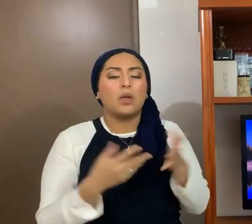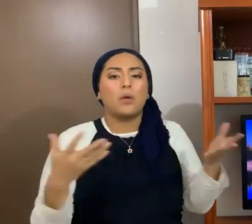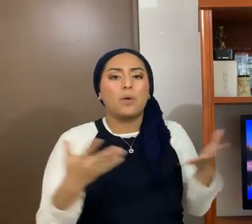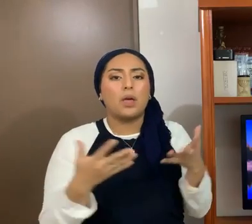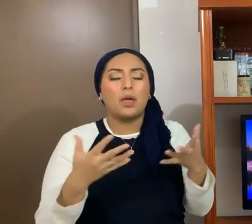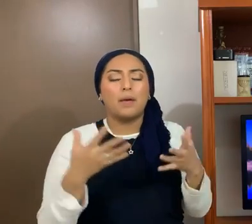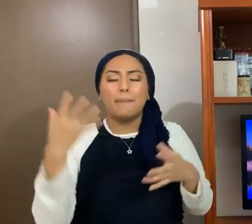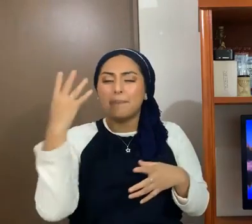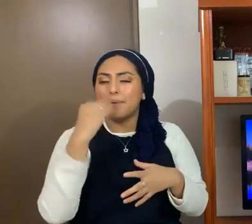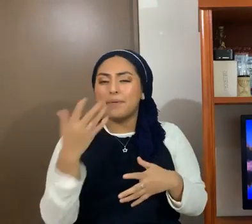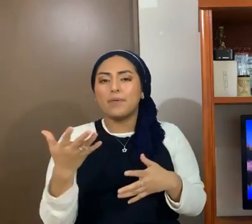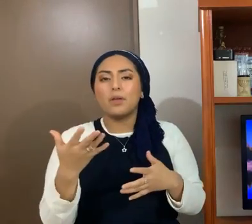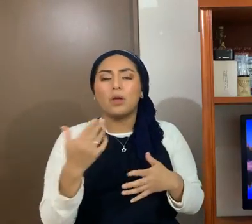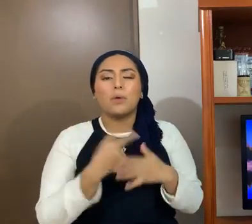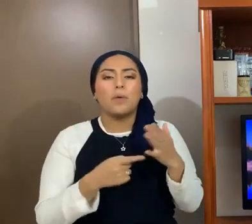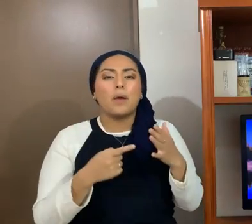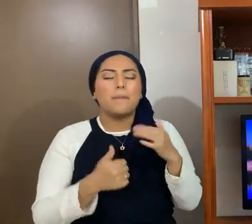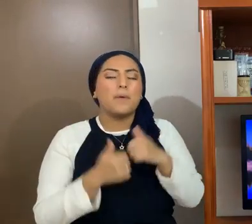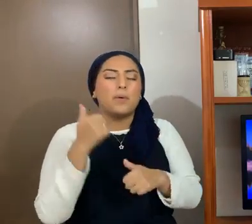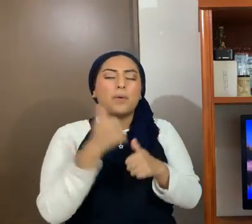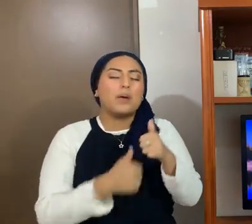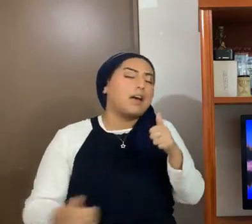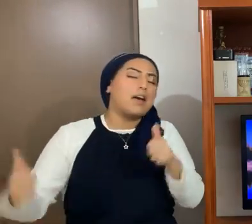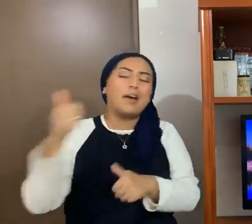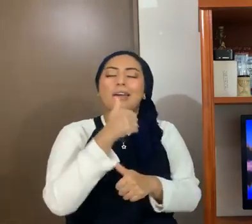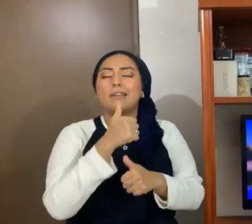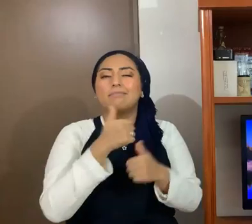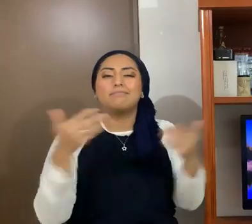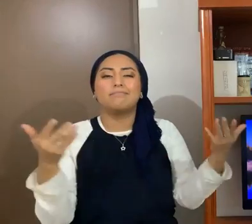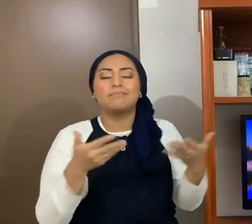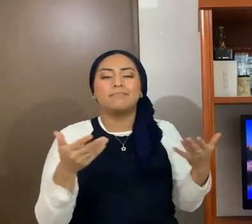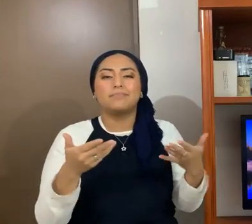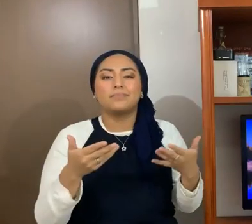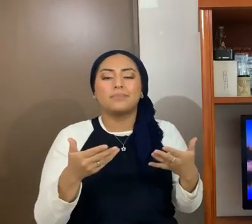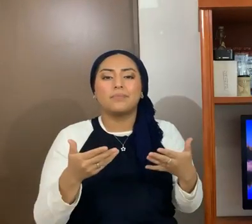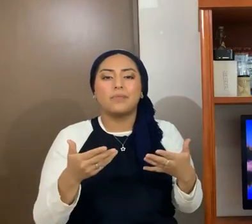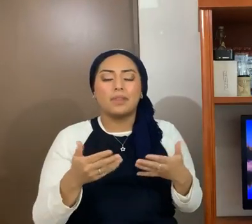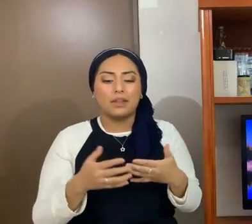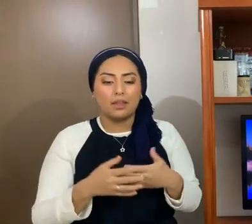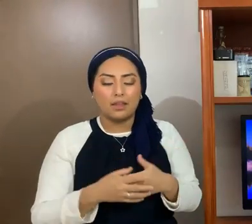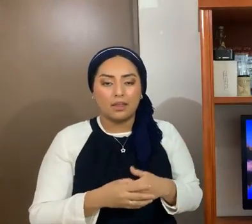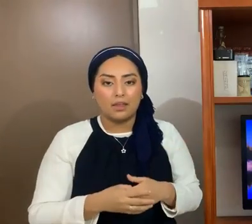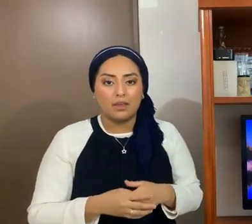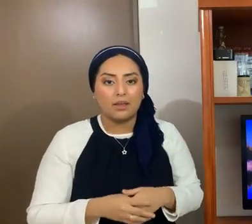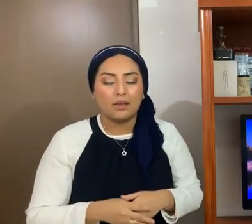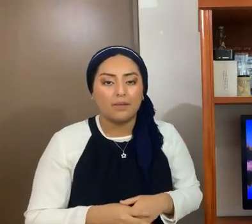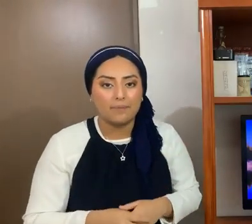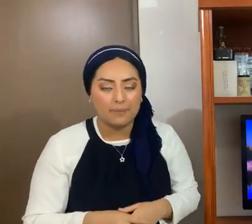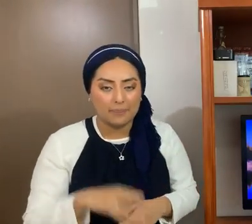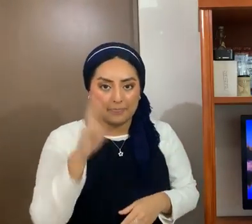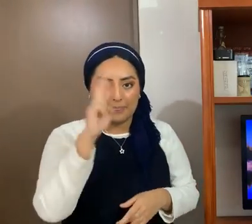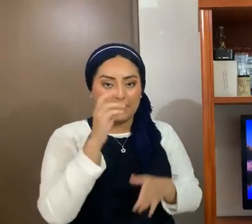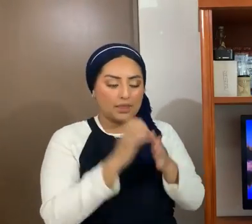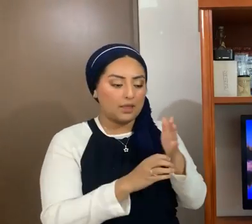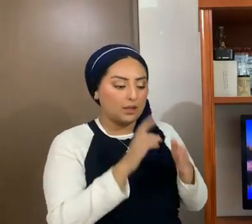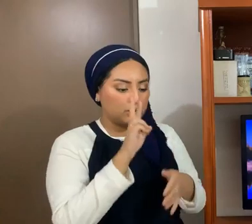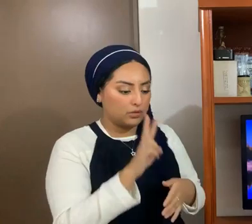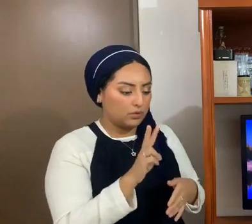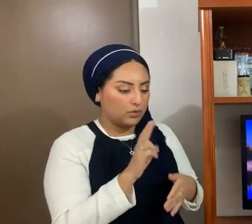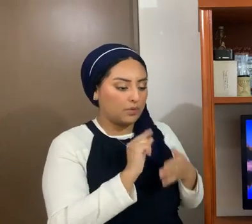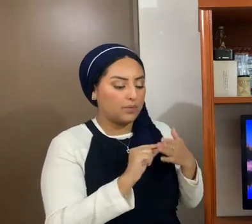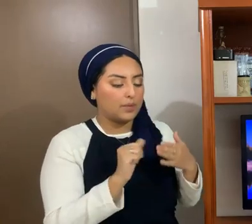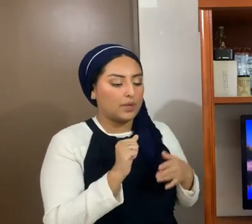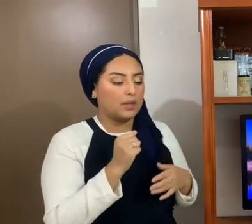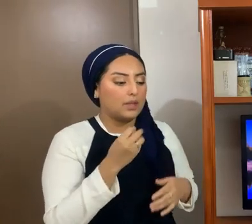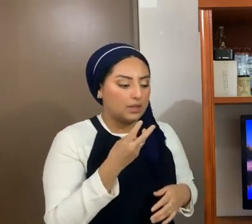los tesoros? ¿Qué es lo más alto, lo más elevado a lo que podemos aspirar en Shabbat? Apocalipsis 2,